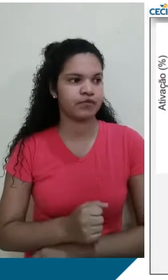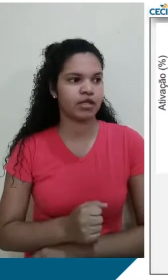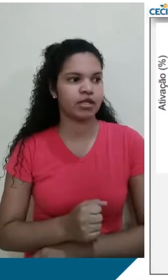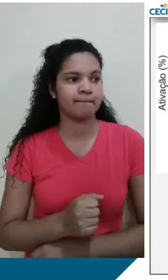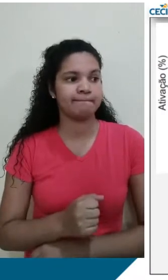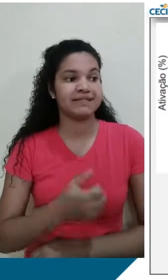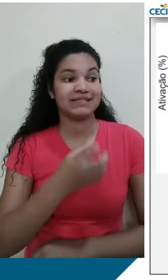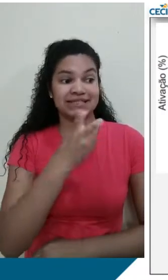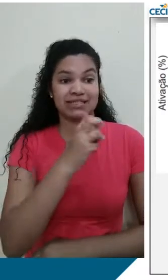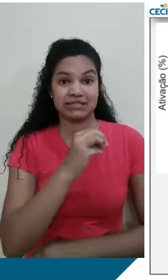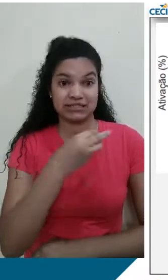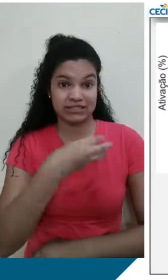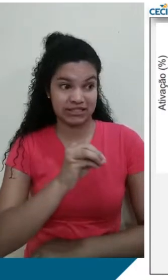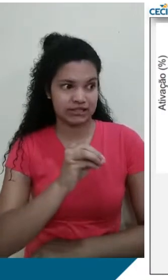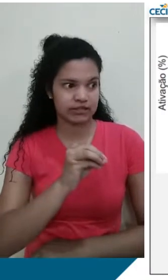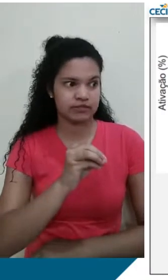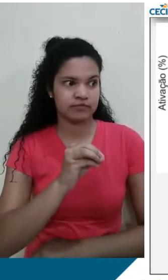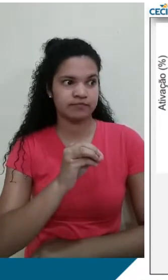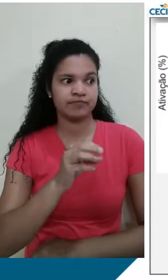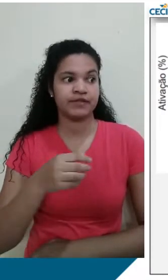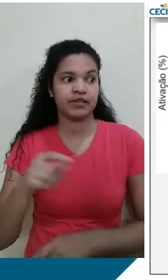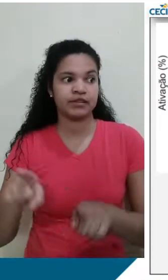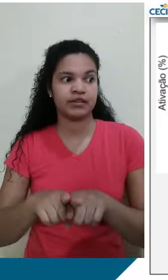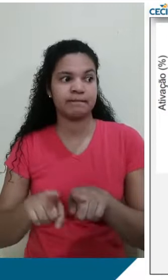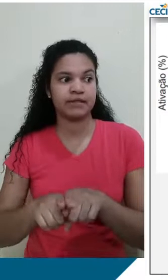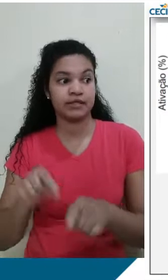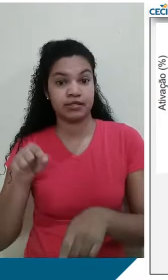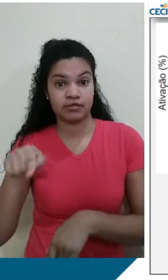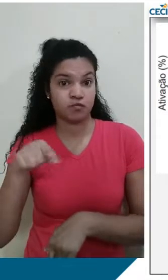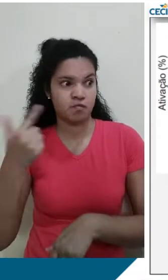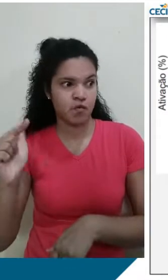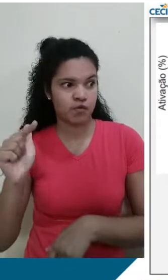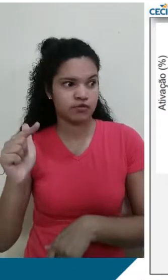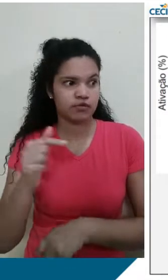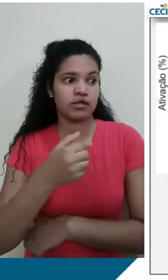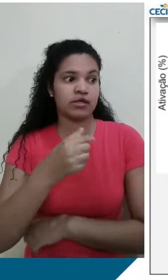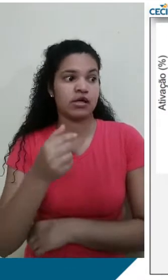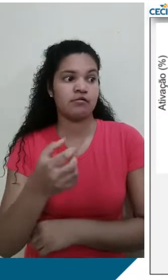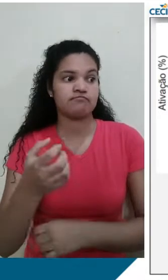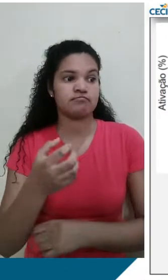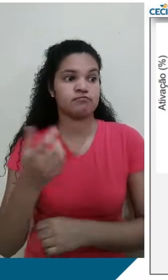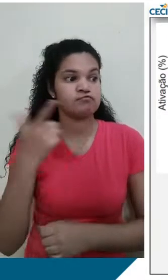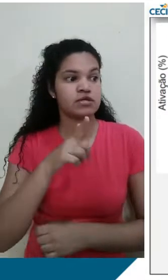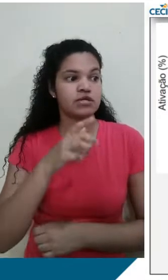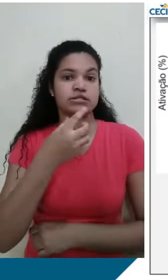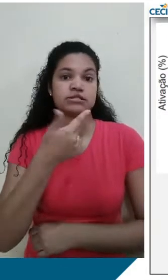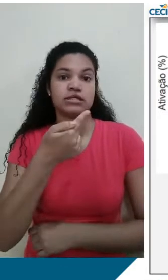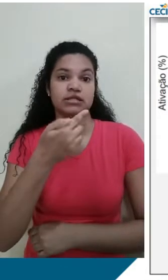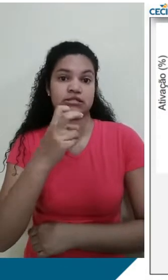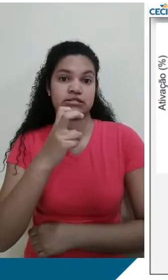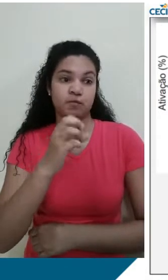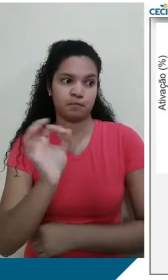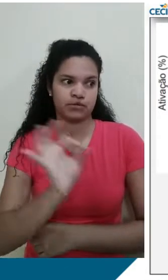para 600 nanômetros, esse pigmento vai ser ativado em 75%. A conclusão é que esse